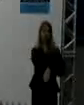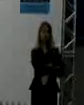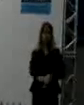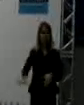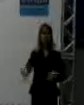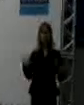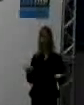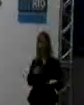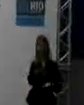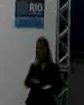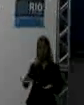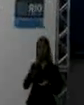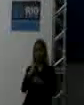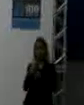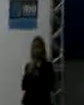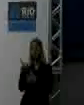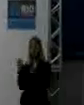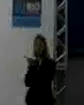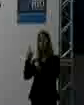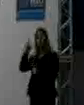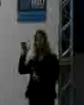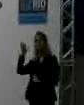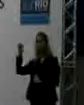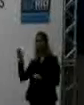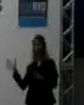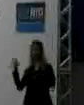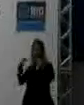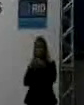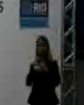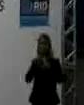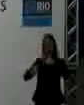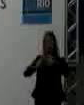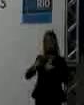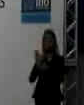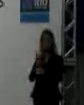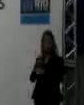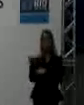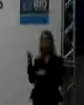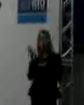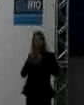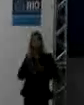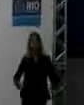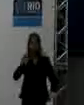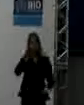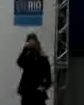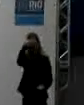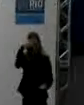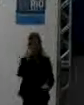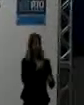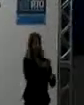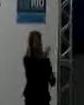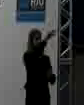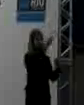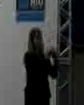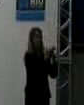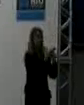as crianças e para a emancipação das mães e pais, para o seu trabalho, para a sua tranquilidade, a questão da creche, nunca deve